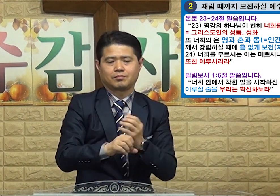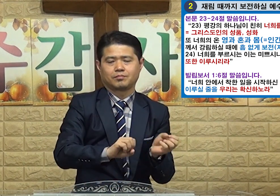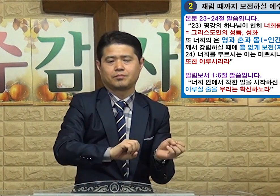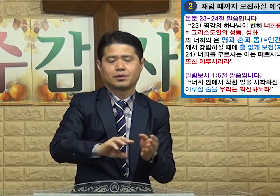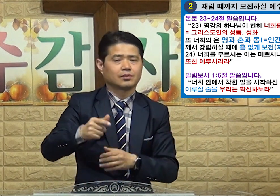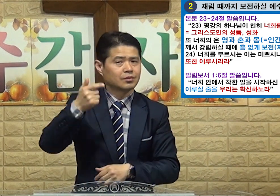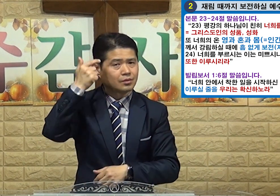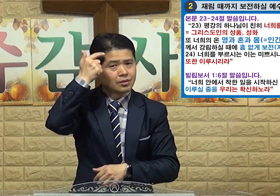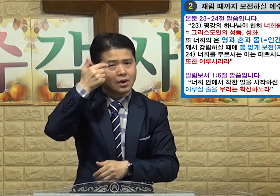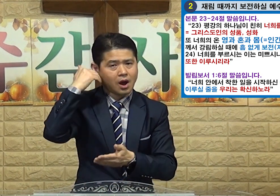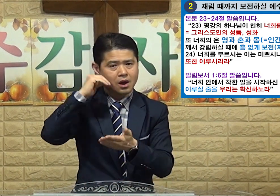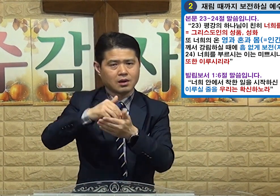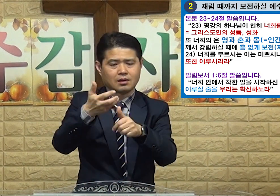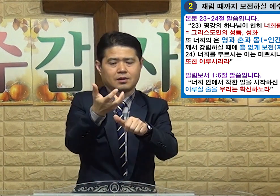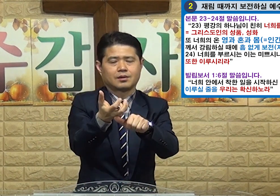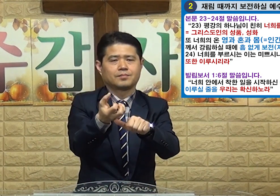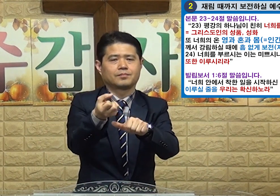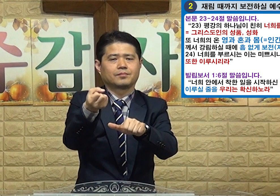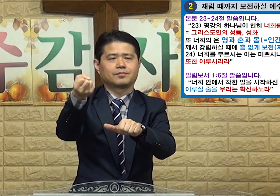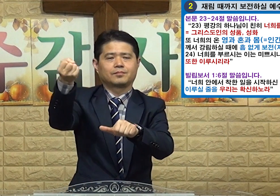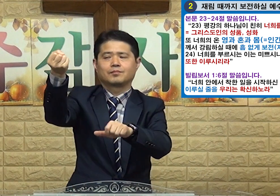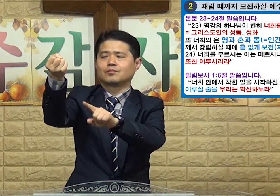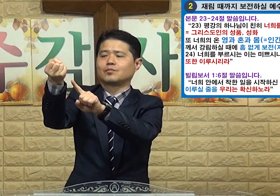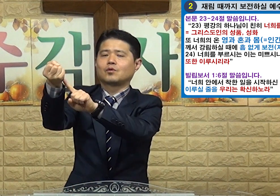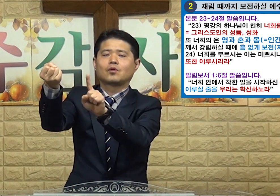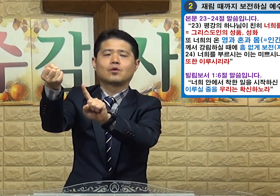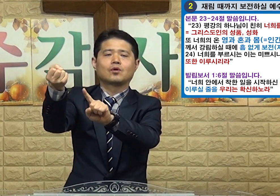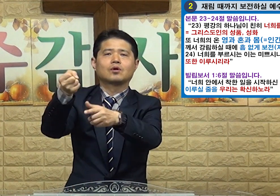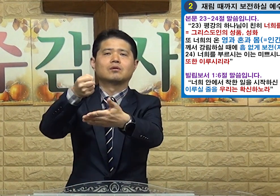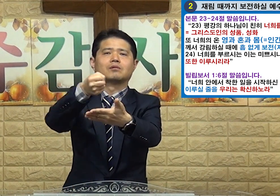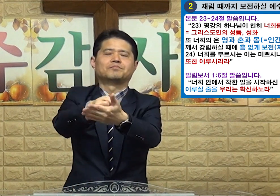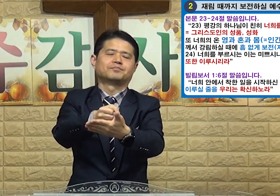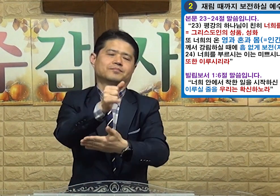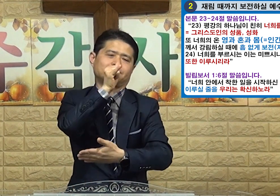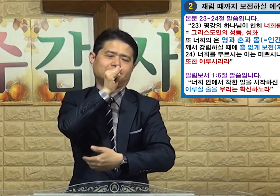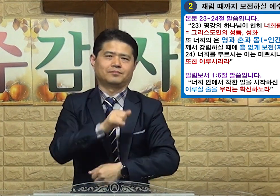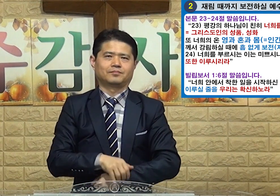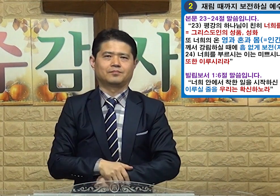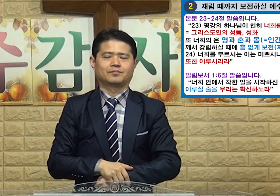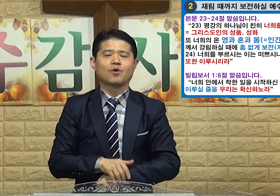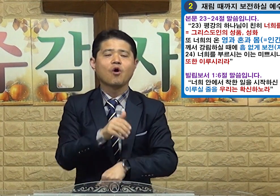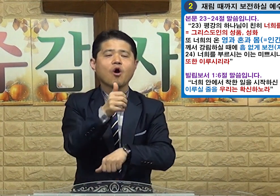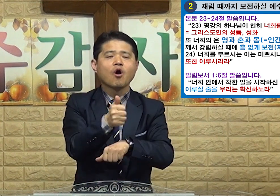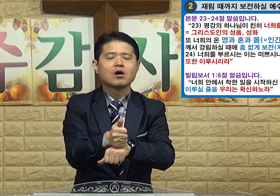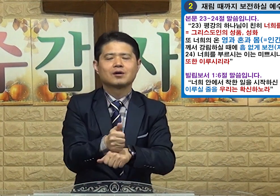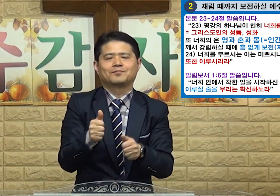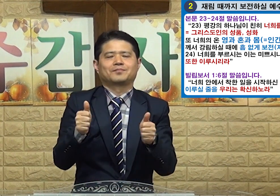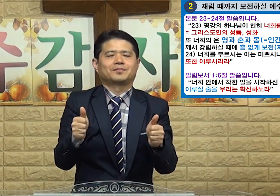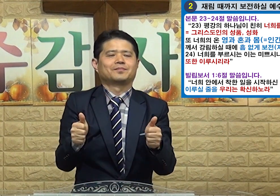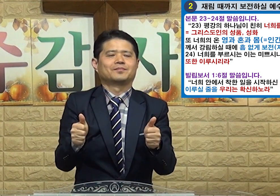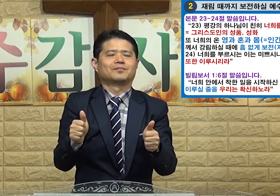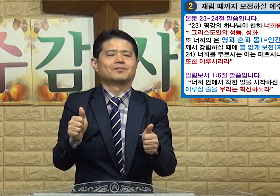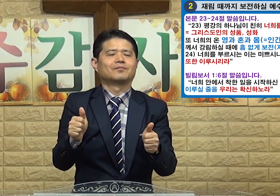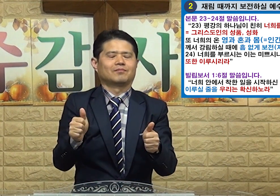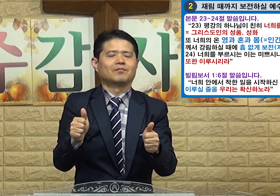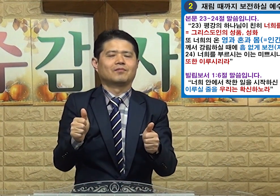어떻게 됩니까? 우리의 몸은 버려져도 영은 누구의 소유입니까? 바로 하나님이 주관하시는